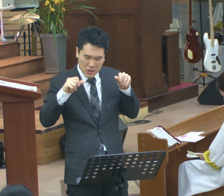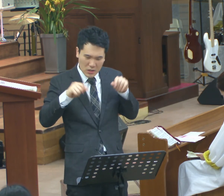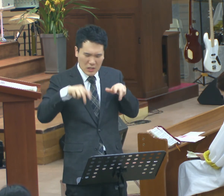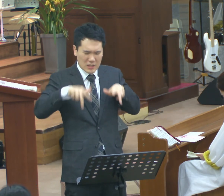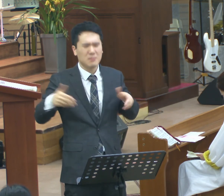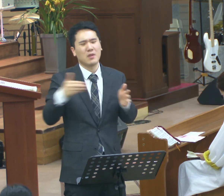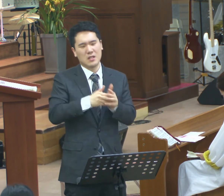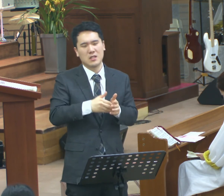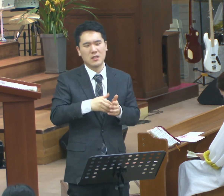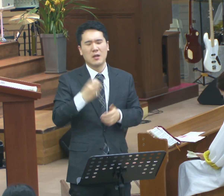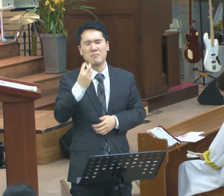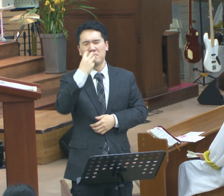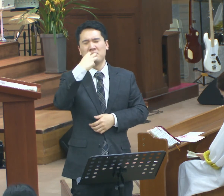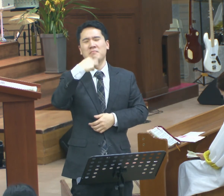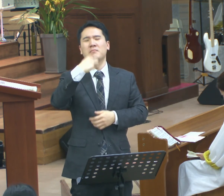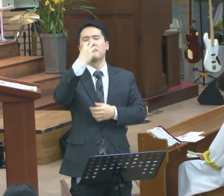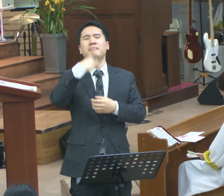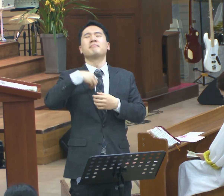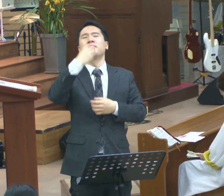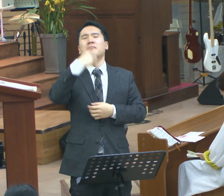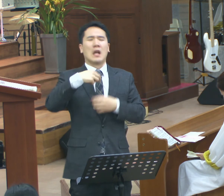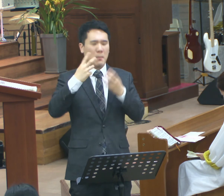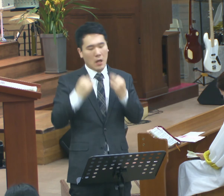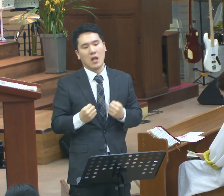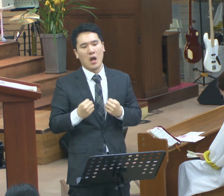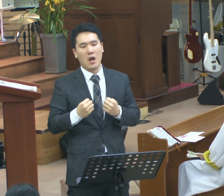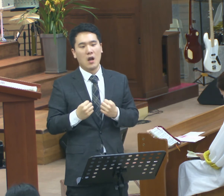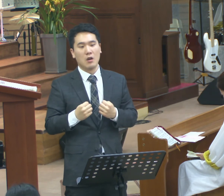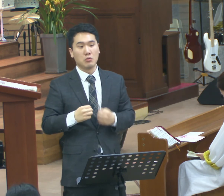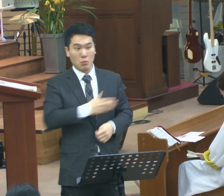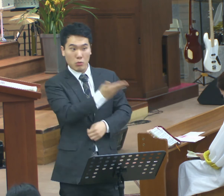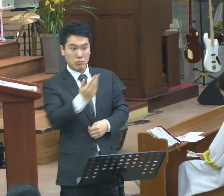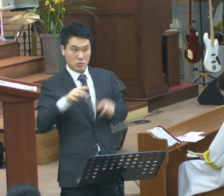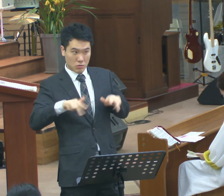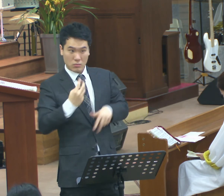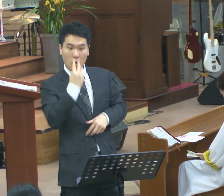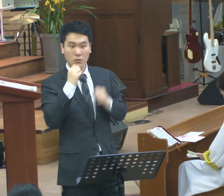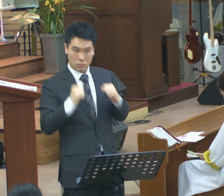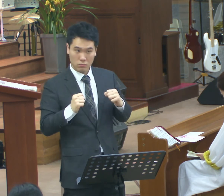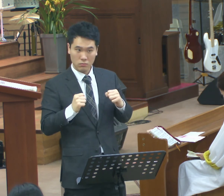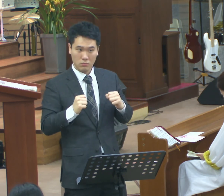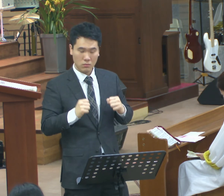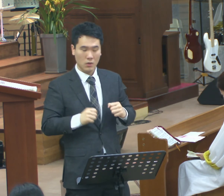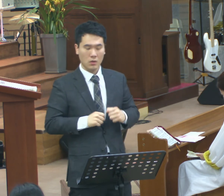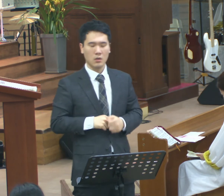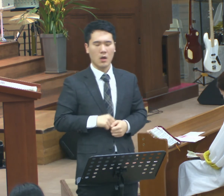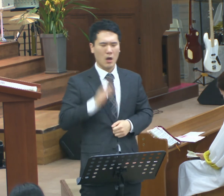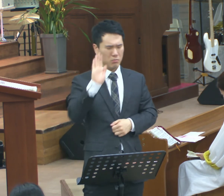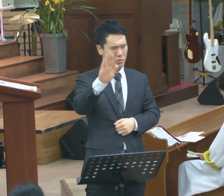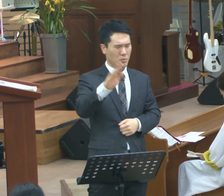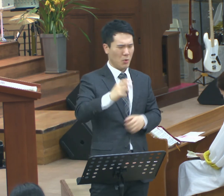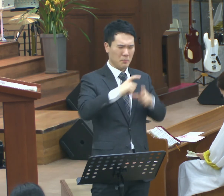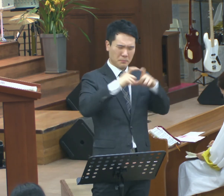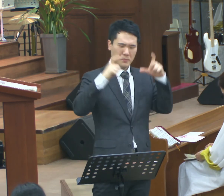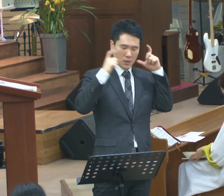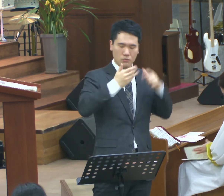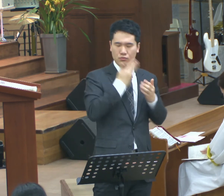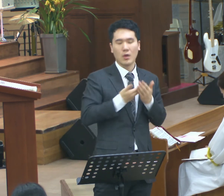여기까지 왔는데 뭐 앞으로도 마스크를 할 수 있는 날은 해야 되지만 그냥 중병에 걸릴 것처럼